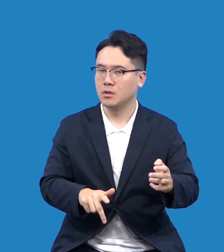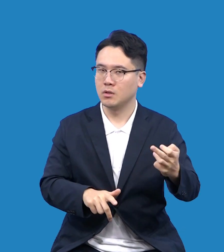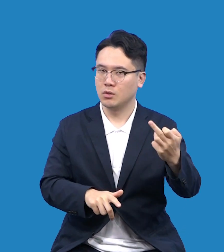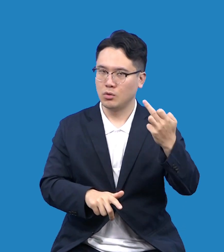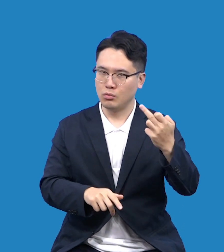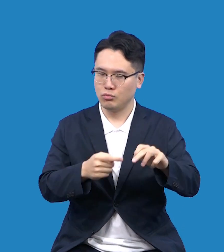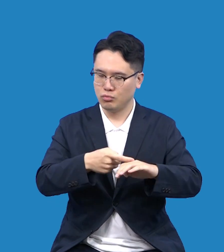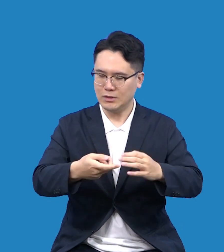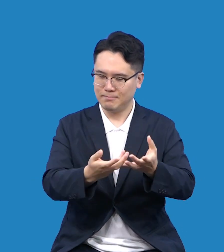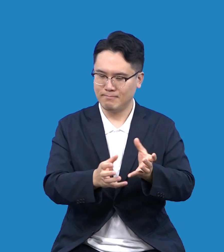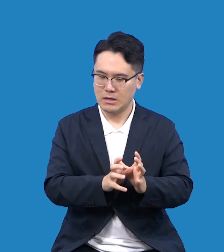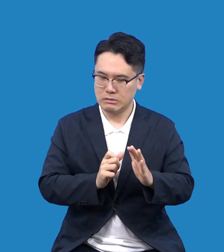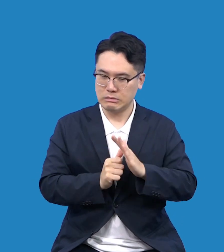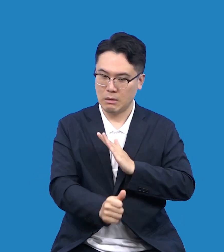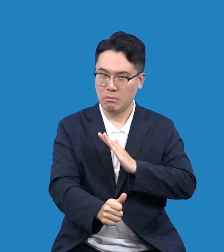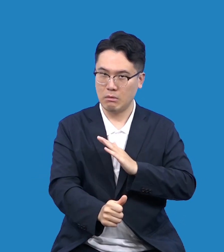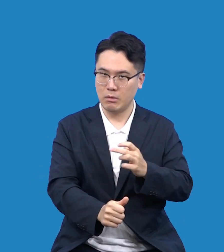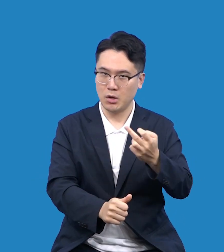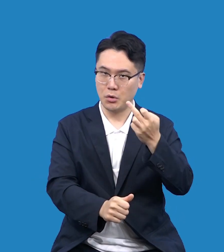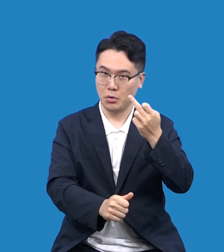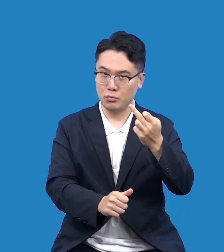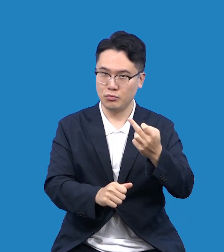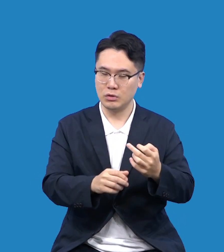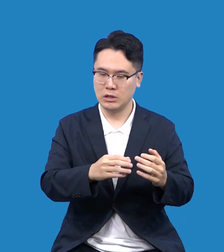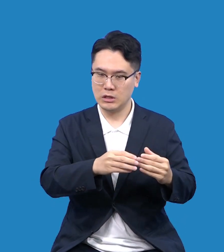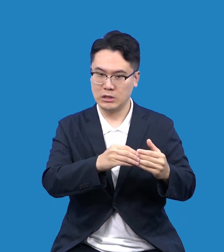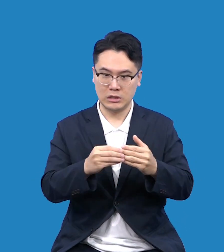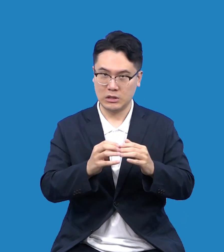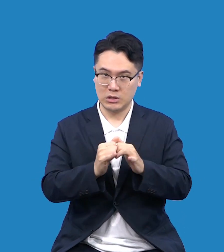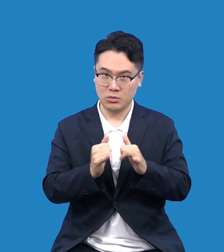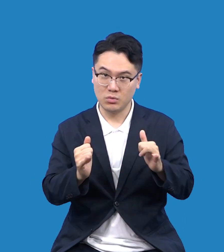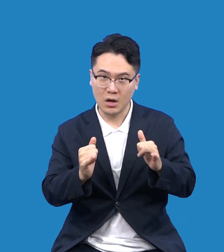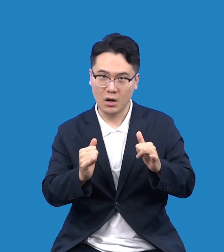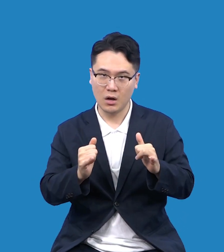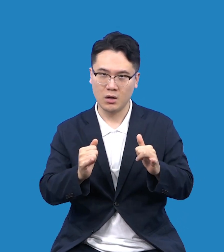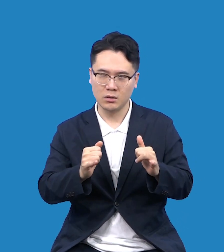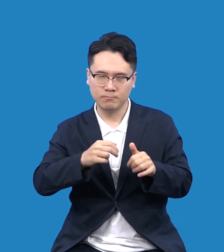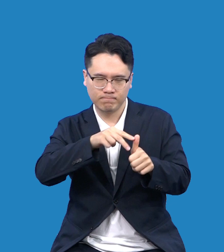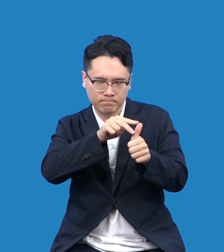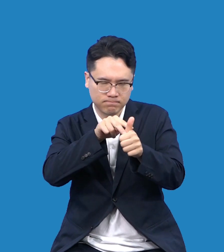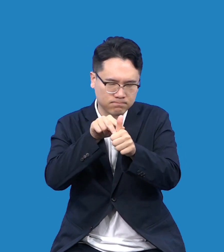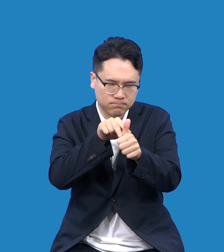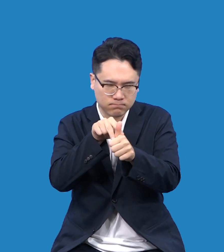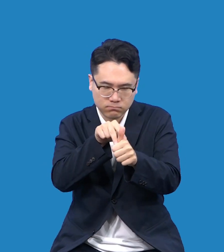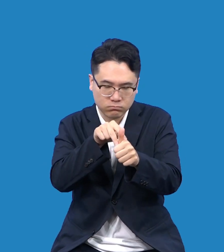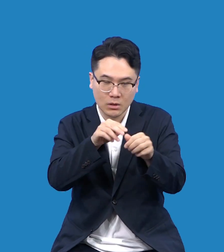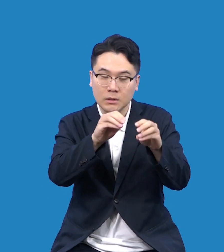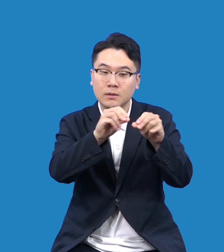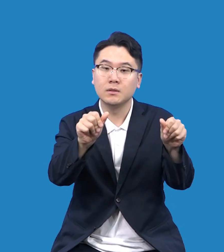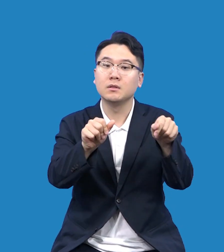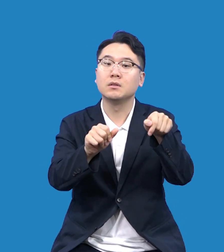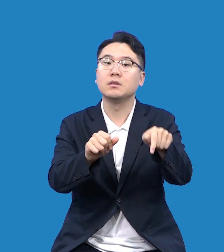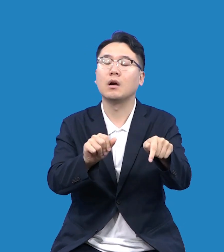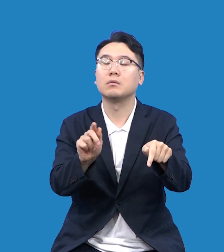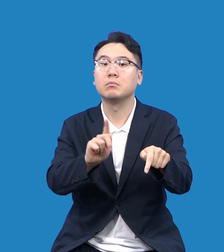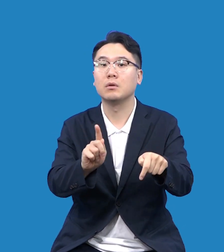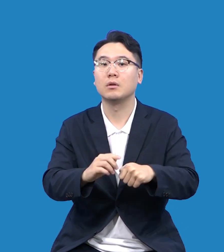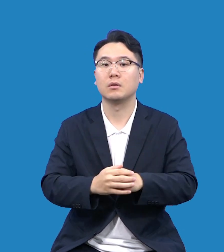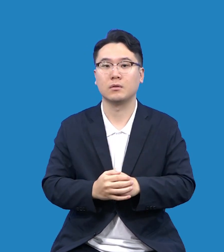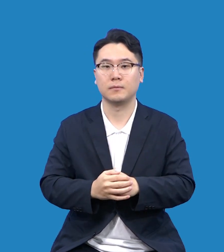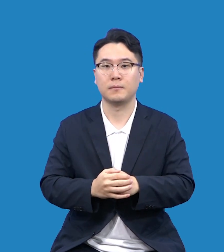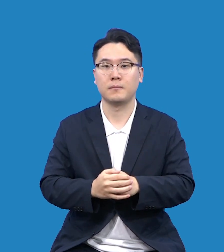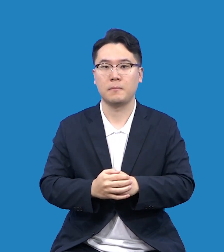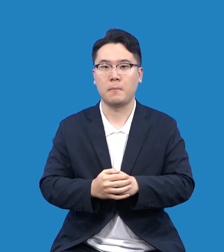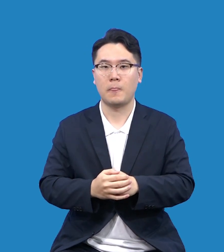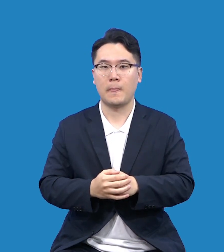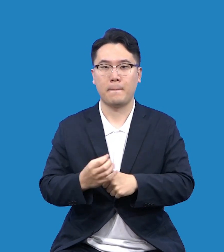대표하는 12명의 리더가 정탐하고자 했던 그 땅은 어떤 땅이었습니까? 우리